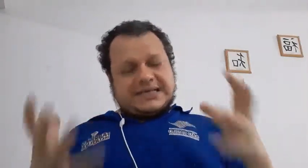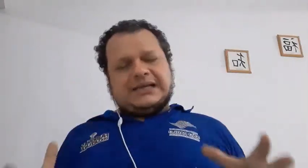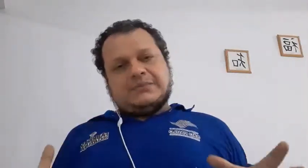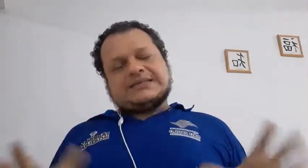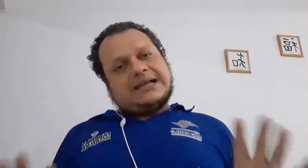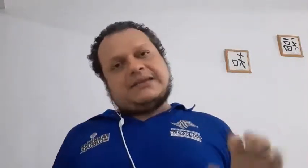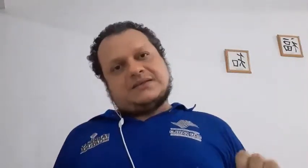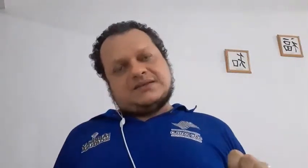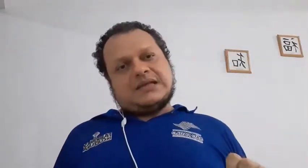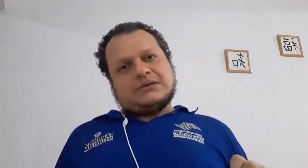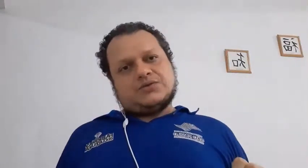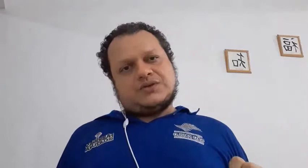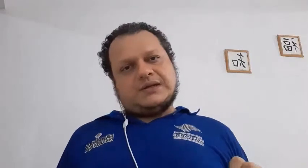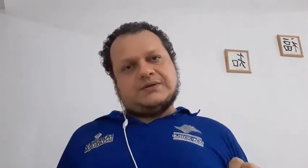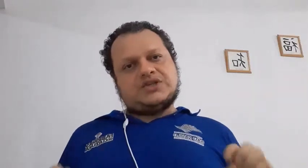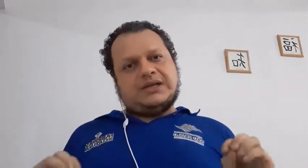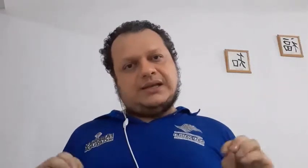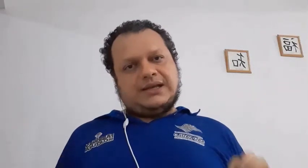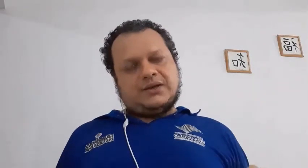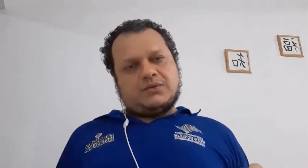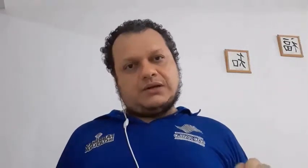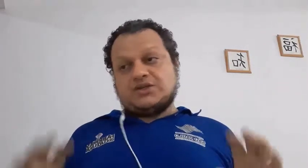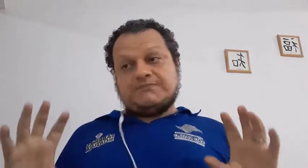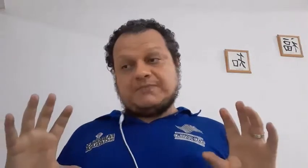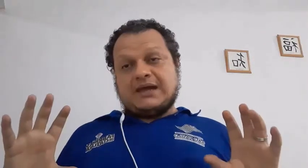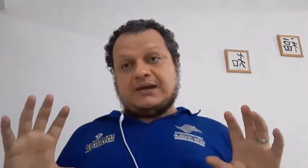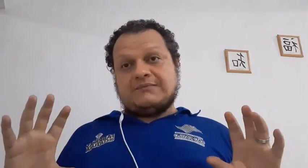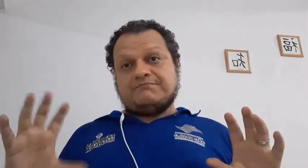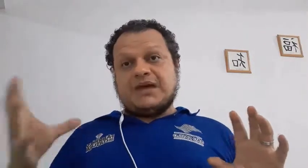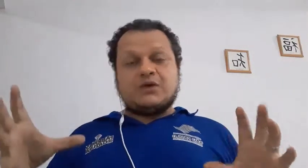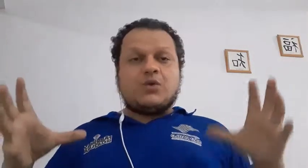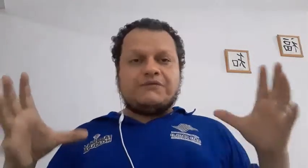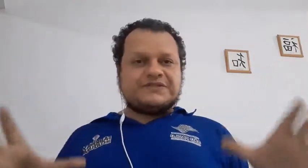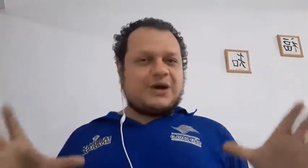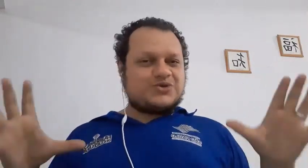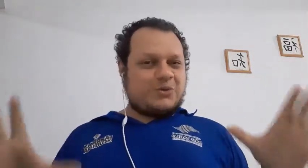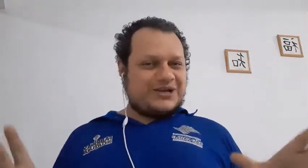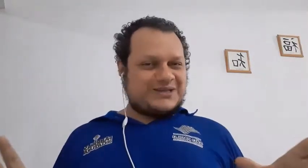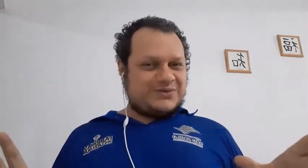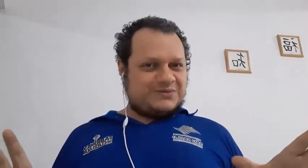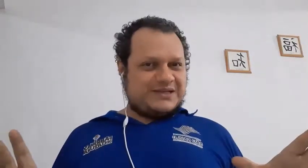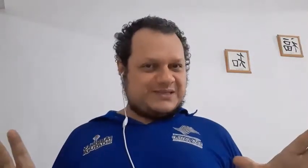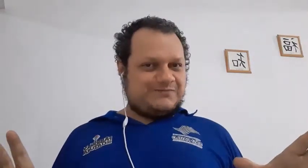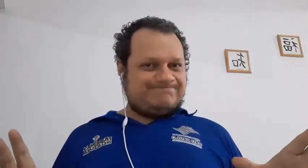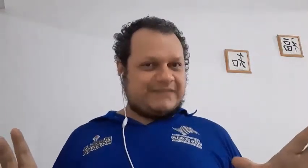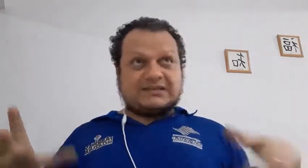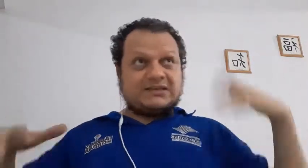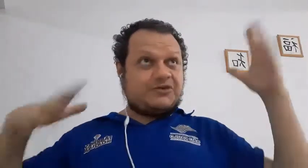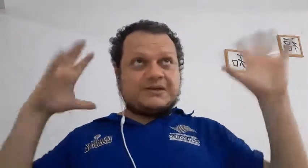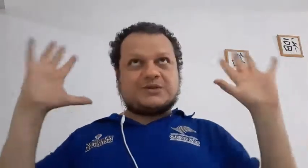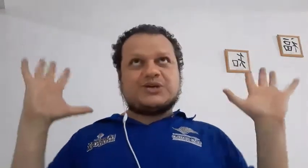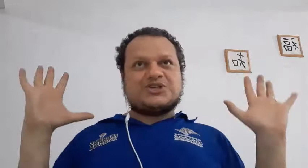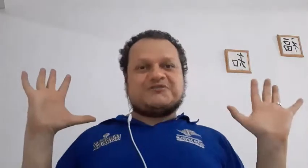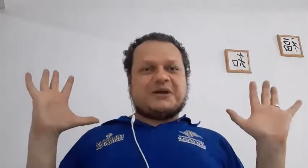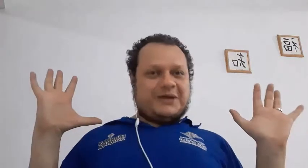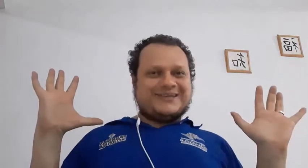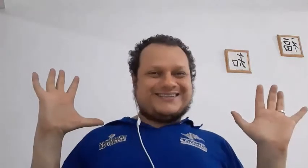Libras, ela tem esse status de língua, de meio oficial de comunicação e expressão. É tanta informação que a gente fica meio assim, não